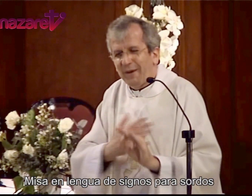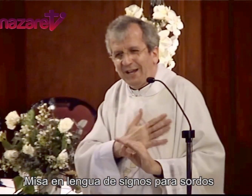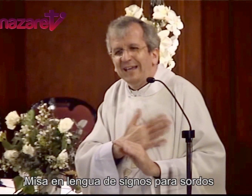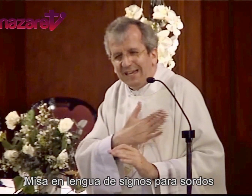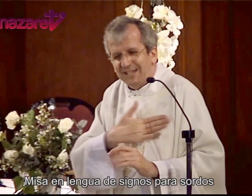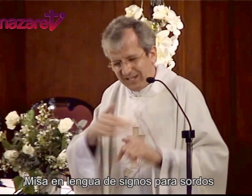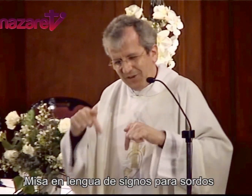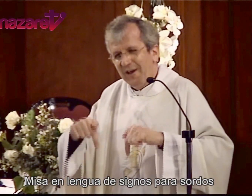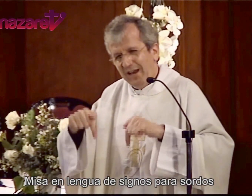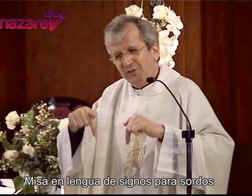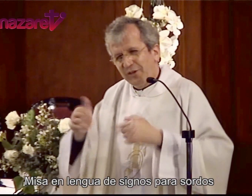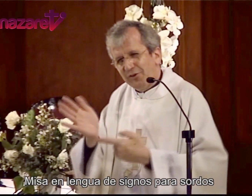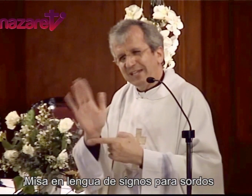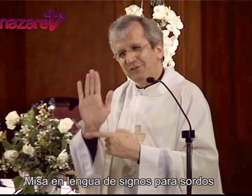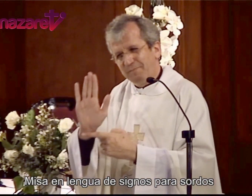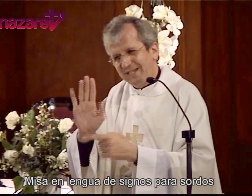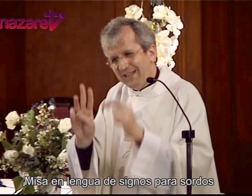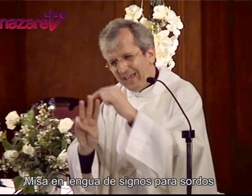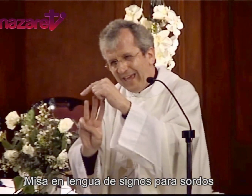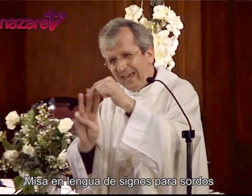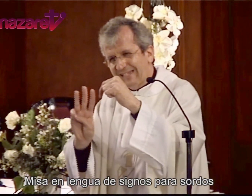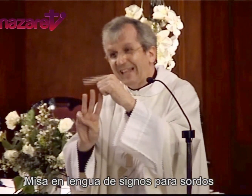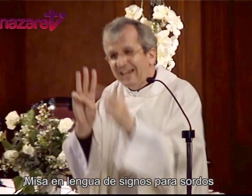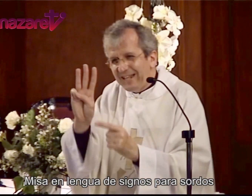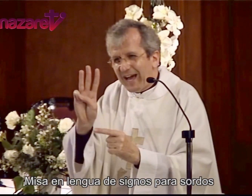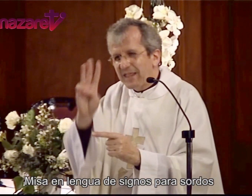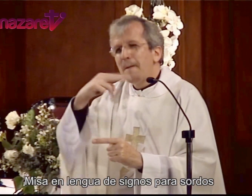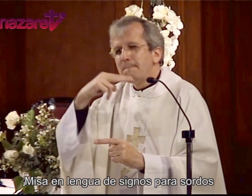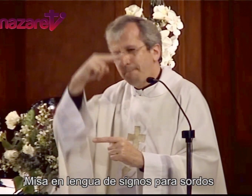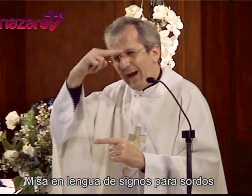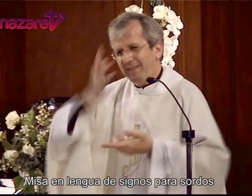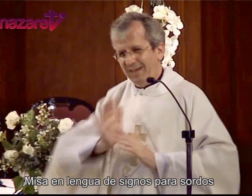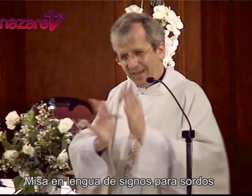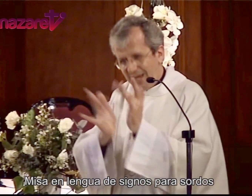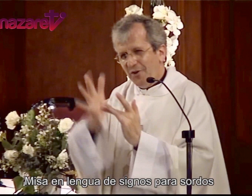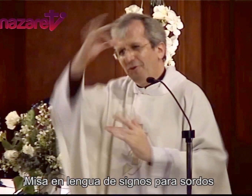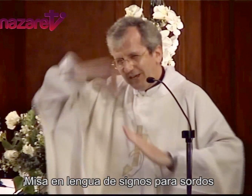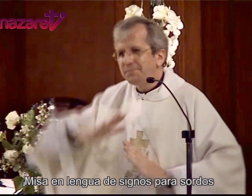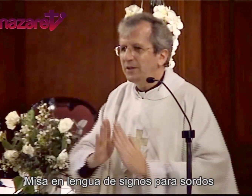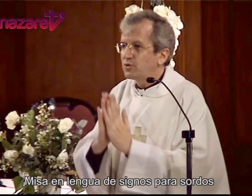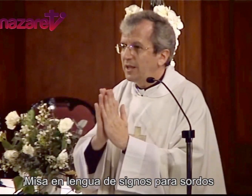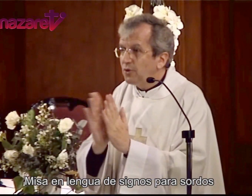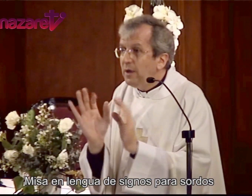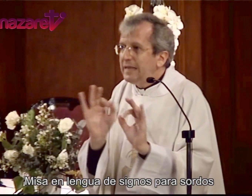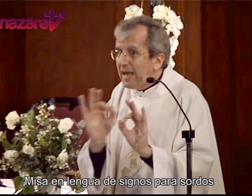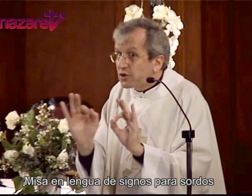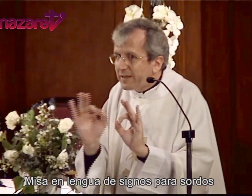manera Ese deseo El hecho de que Hoy ya se nos presente Esta Trinidad Padre Hijo Y Espíritu Santo Ya nos va